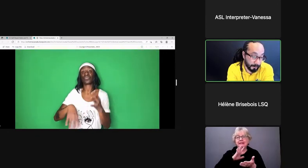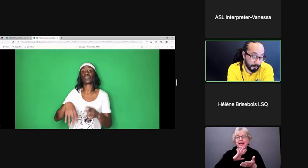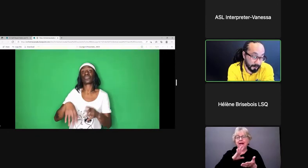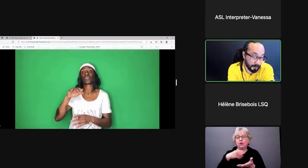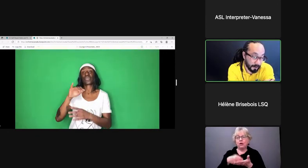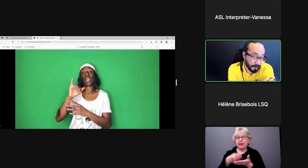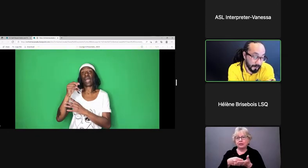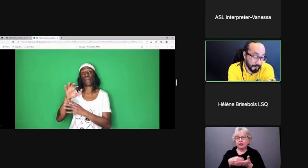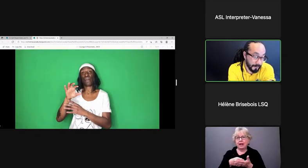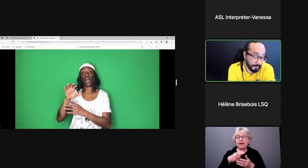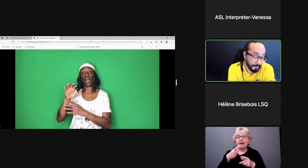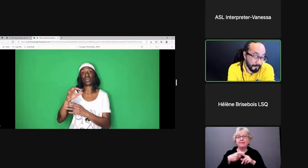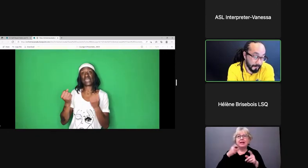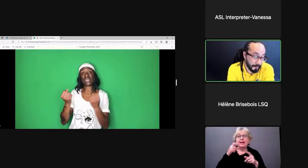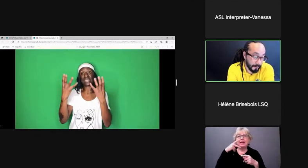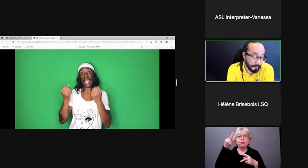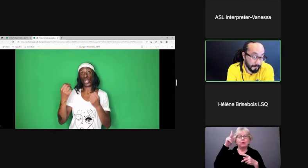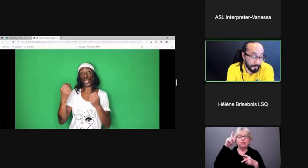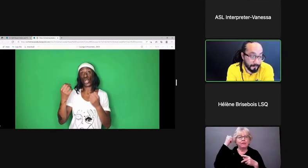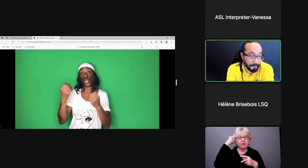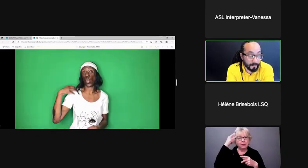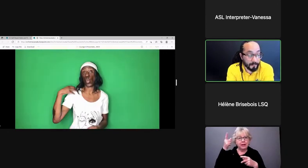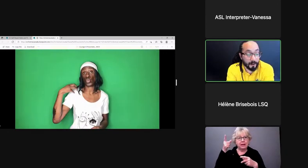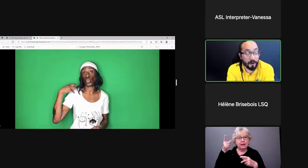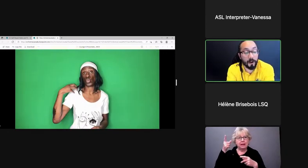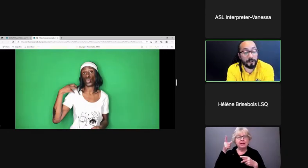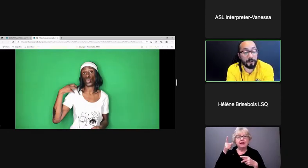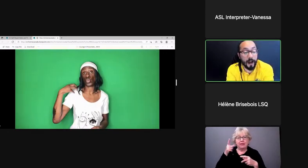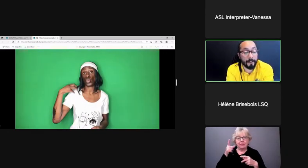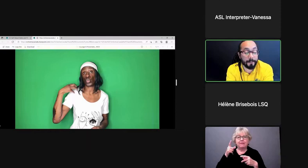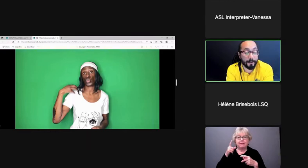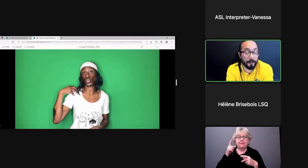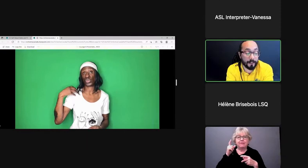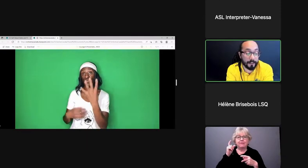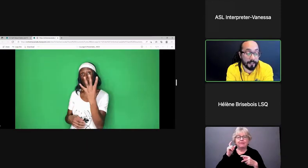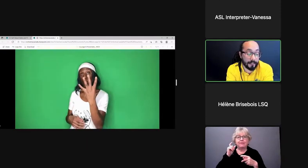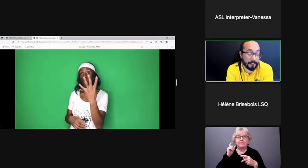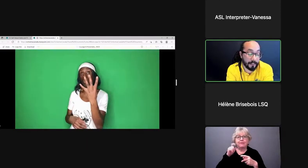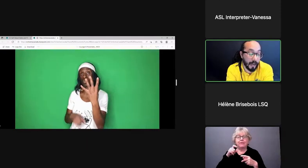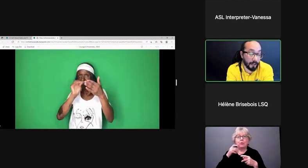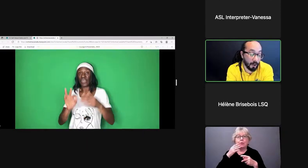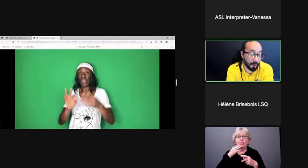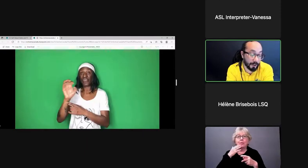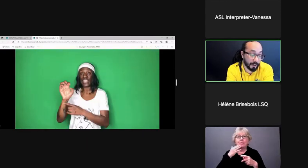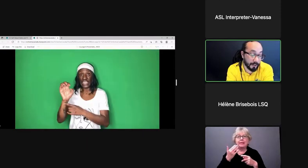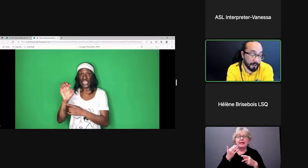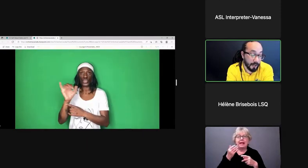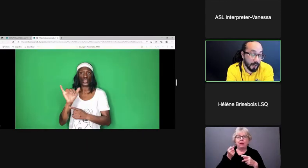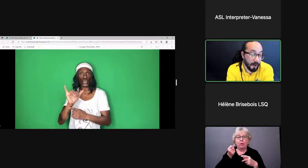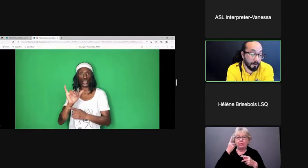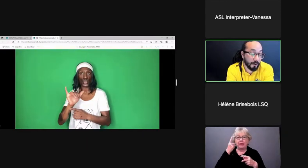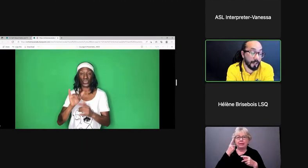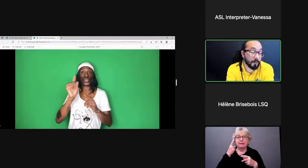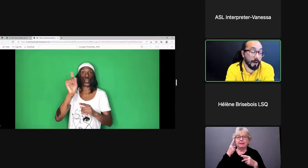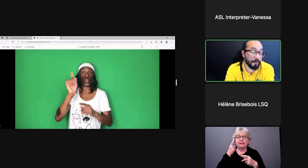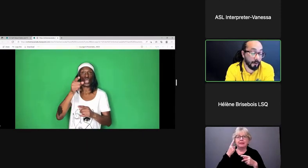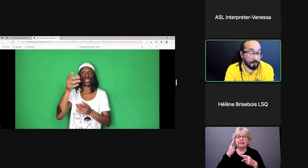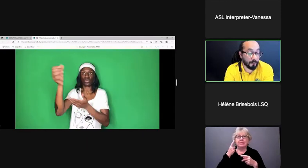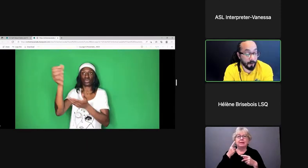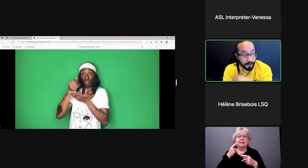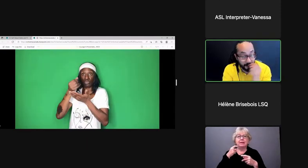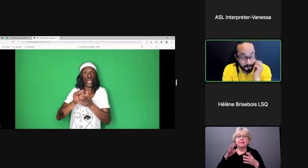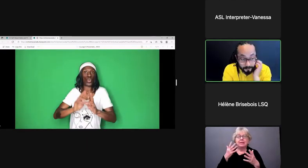exemple, d'un palier de gouvernement, il s'agit de bien comprendre à qui et pour quel genre d